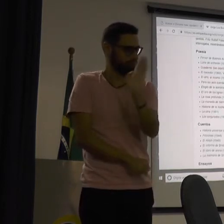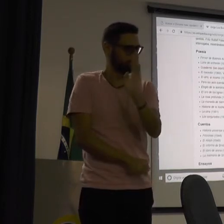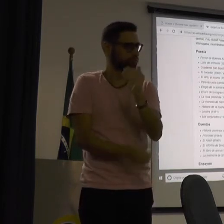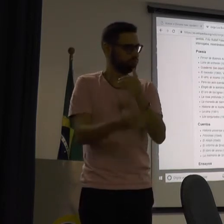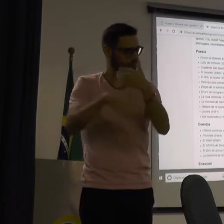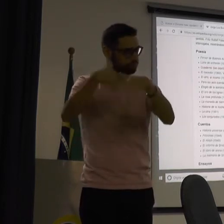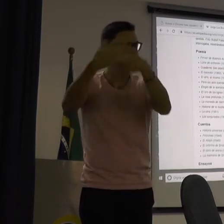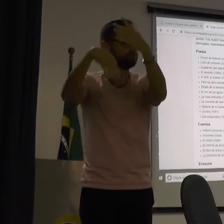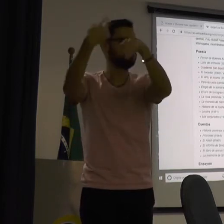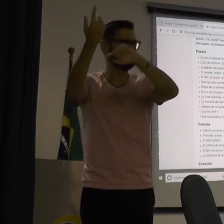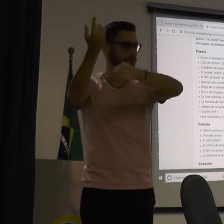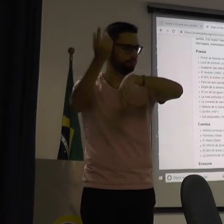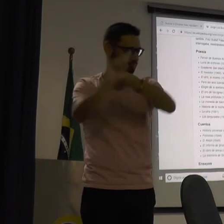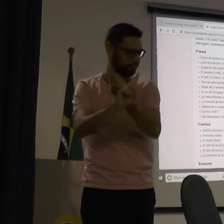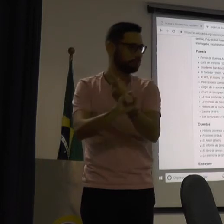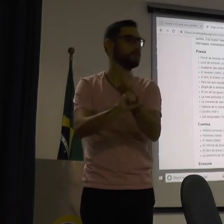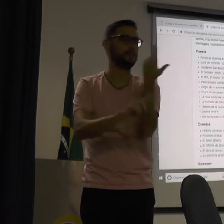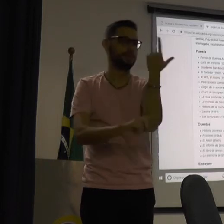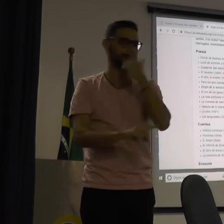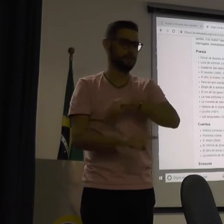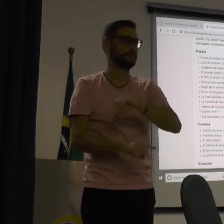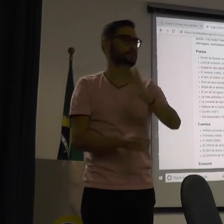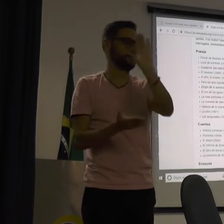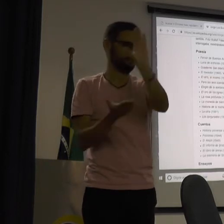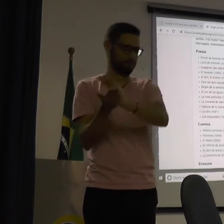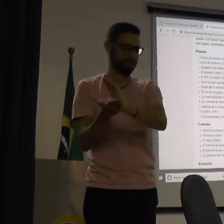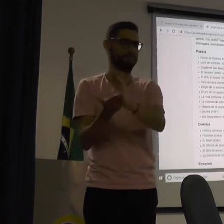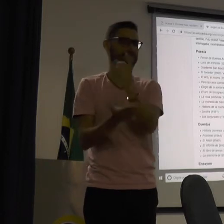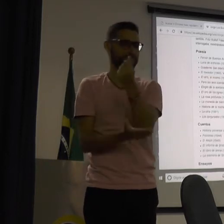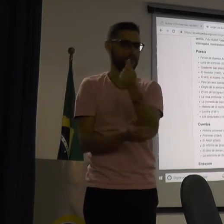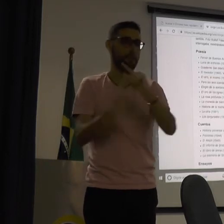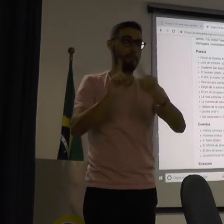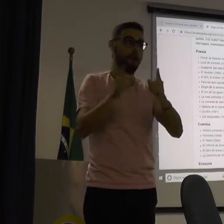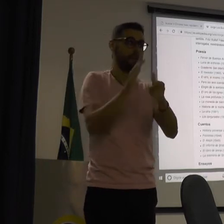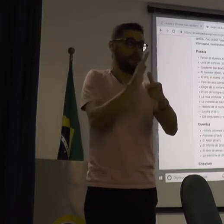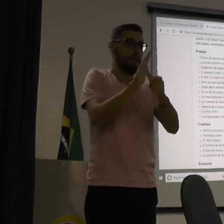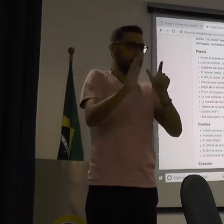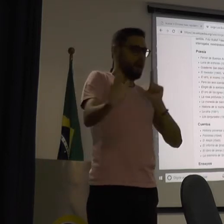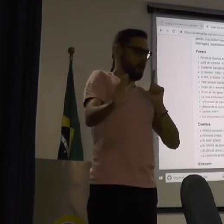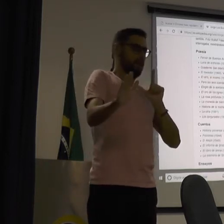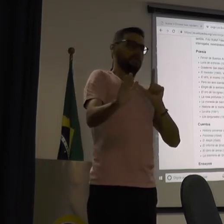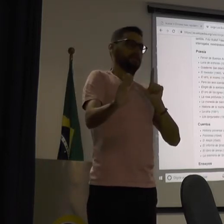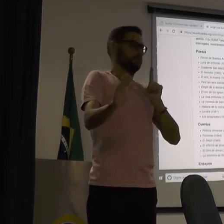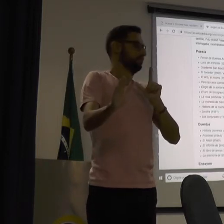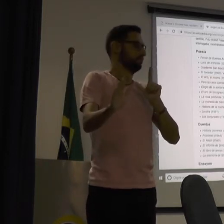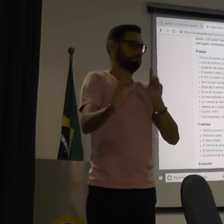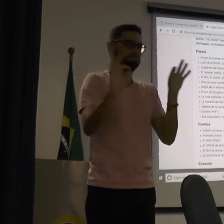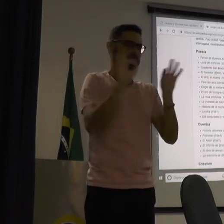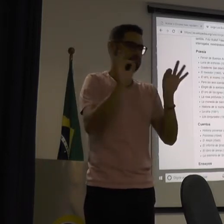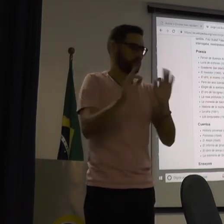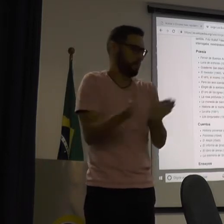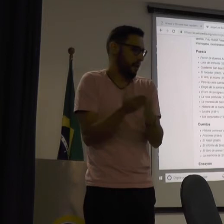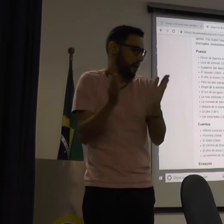certo momento ele tinha a fortuna, mas durante uns 30, 35 anos ele ia lá desfilar a boia na casa